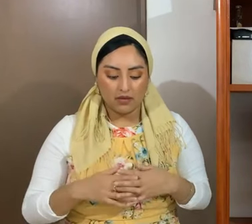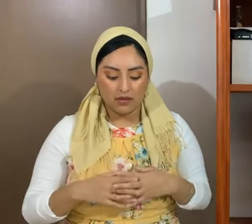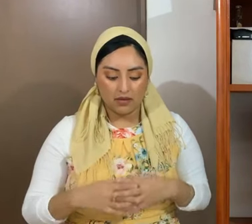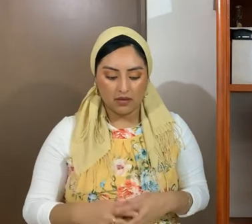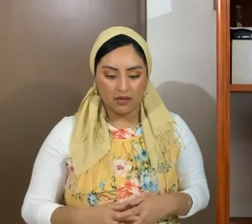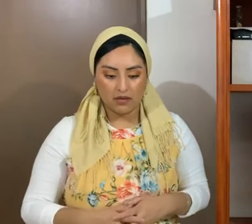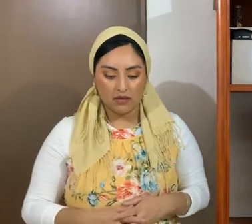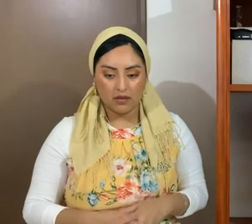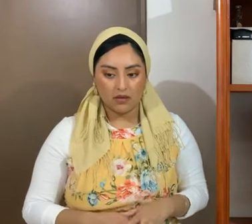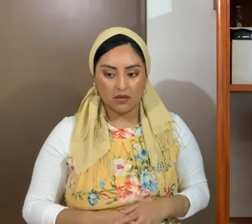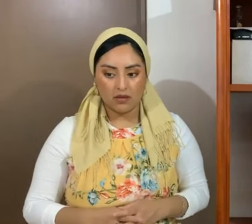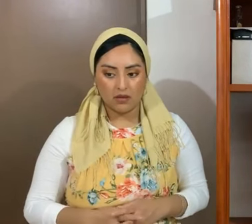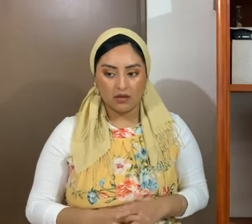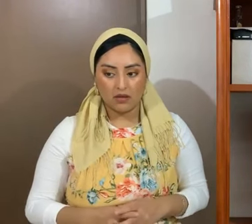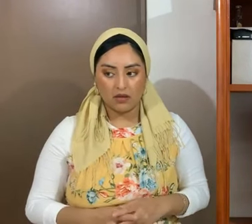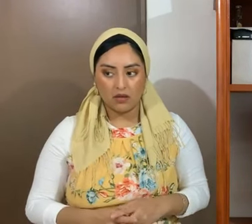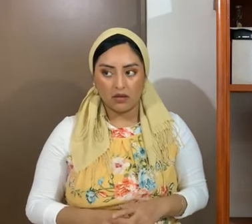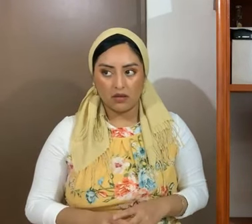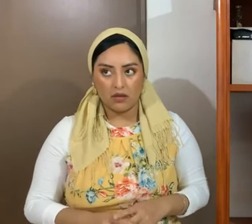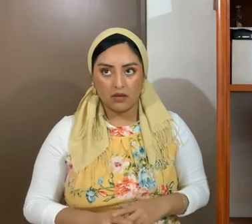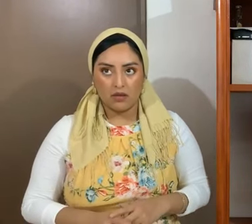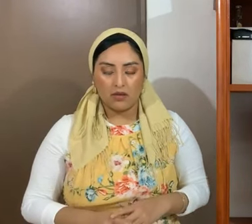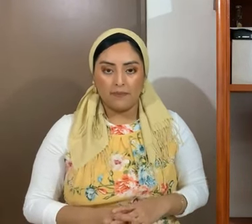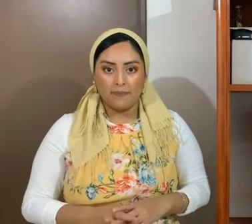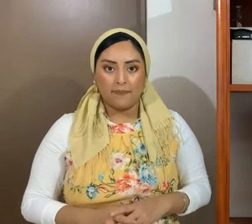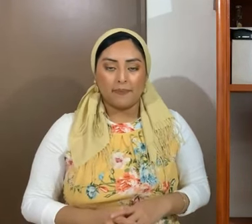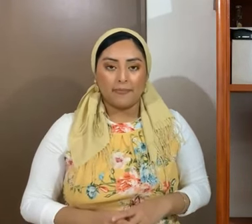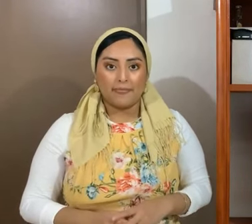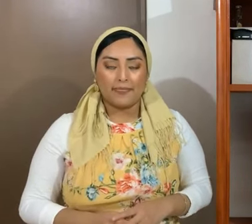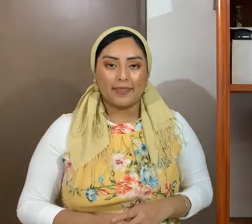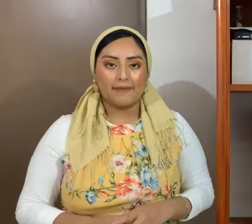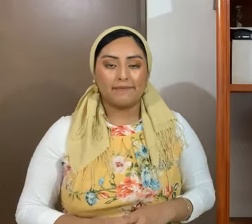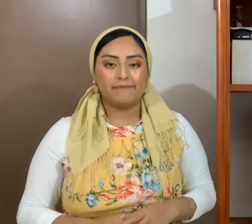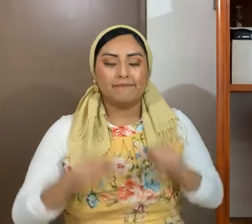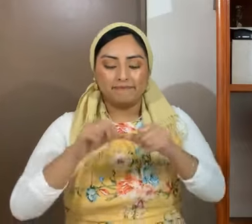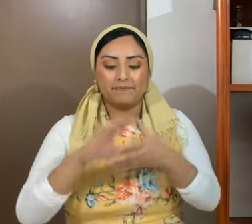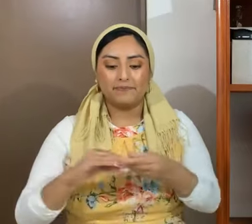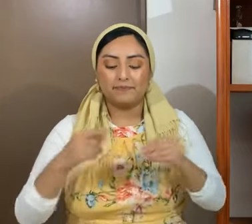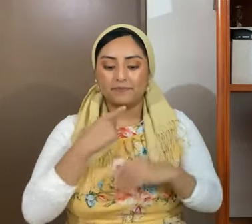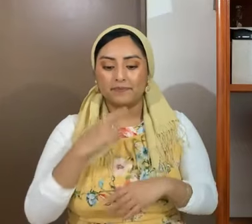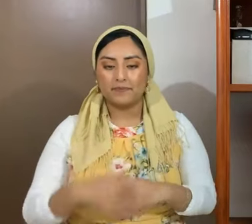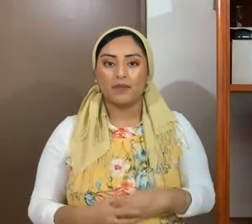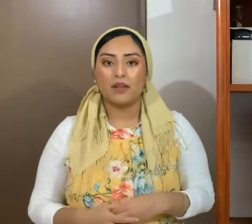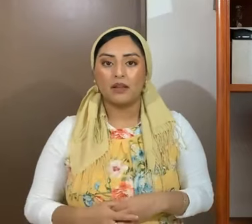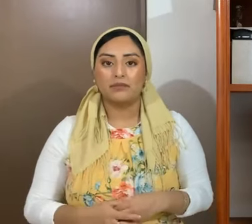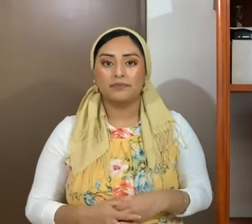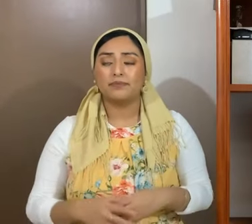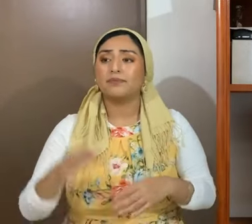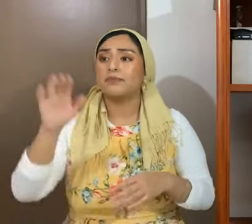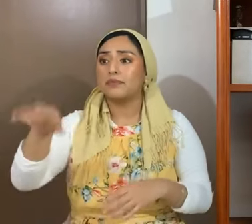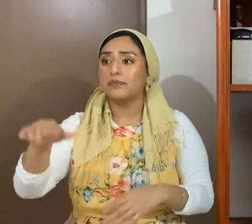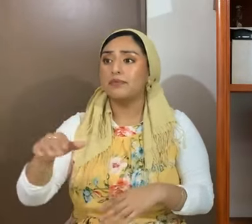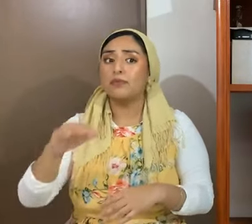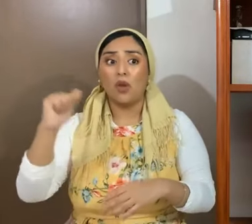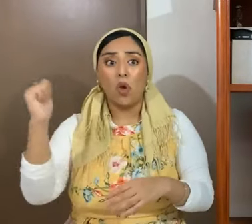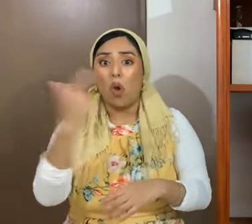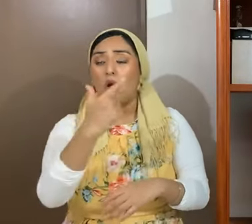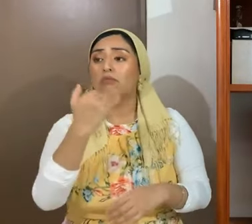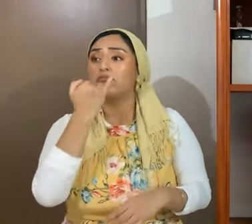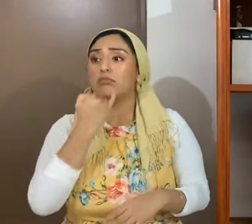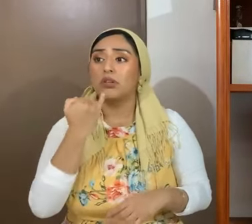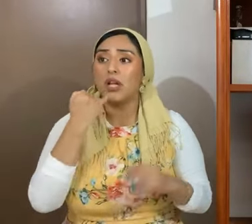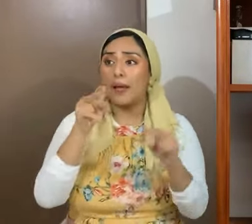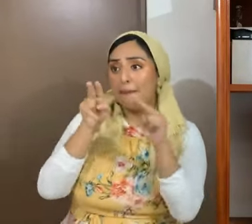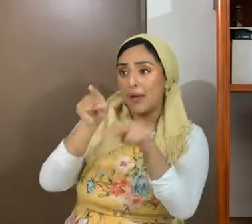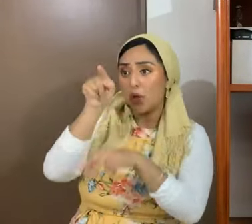Amén. Vamos a ver aquí en el verso, vamos a continuar, dice, Entre tanto, Señor mío, los ojos de todo Israel están puestos